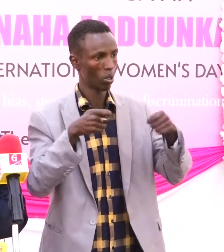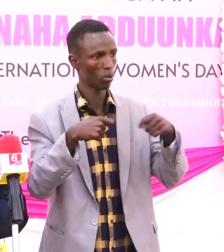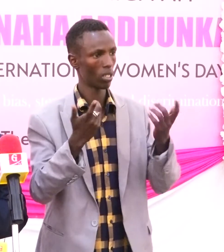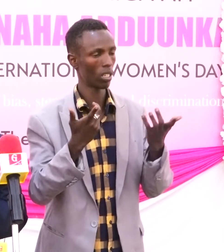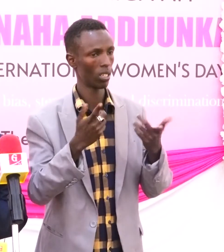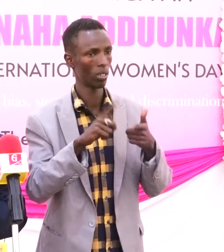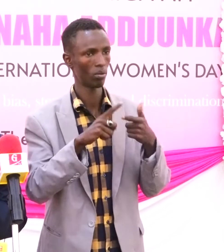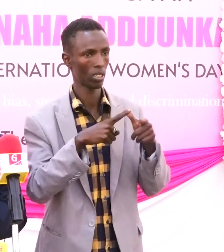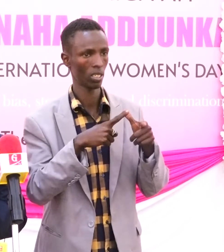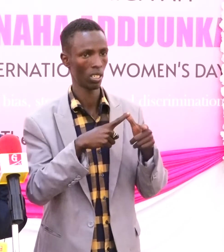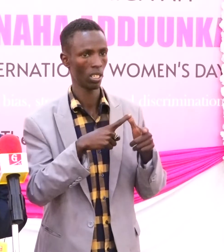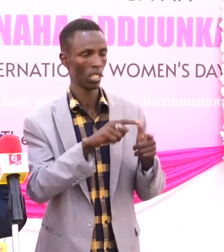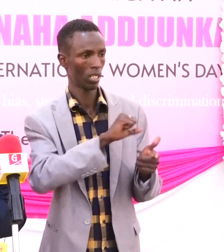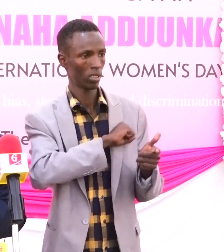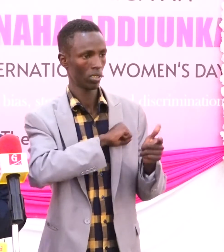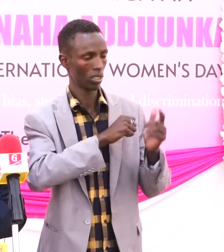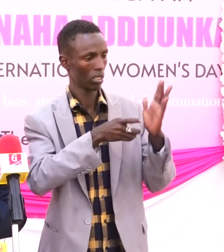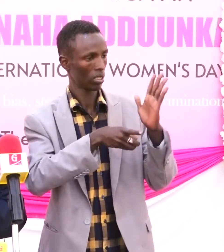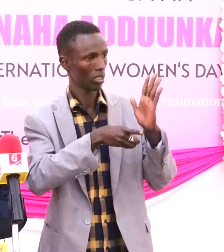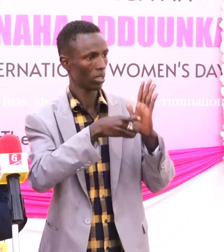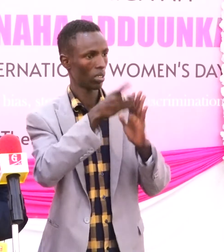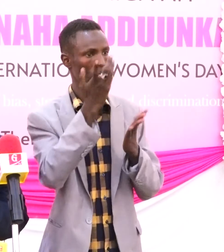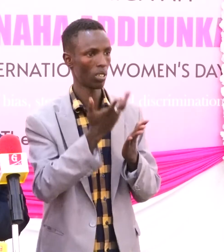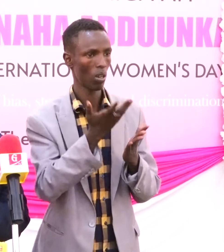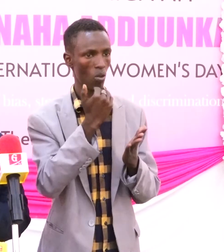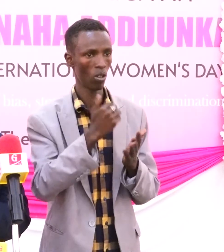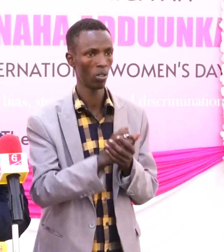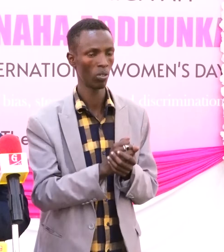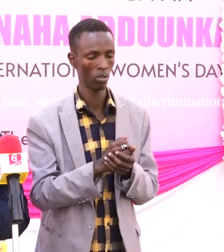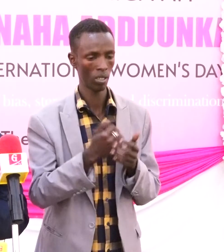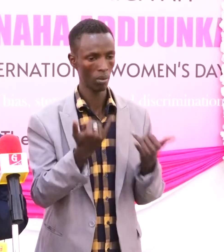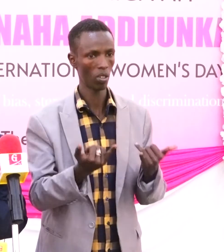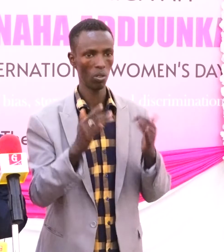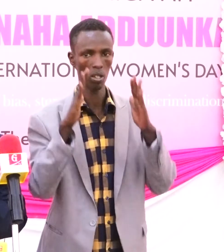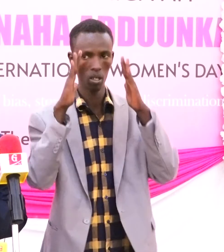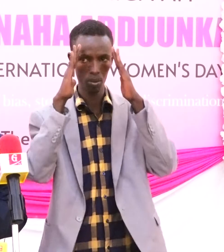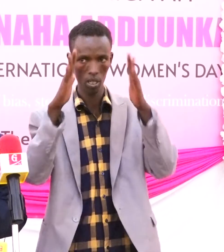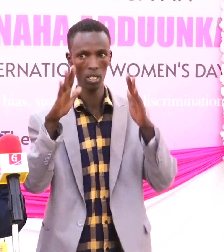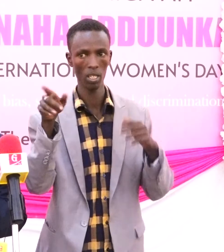qaadno daryeelka haweenka waxaanan aad iyo aad u hambalyaynayaa